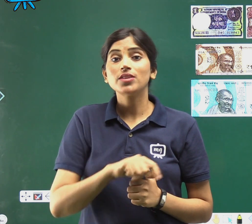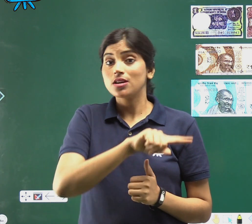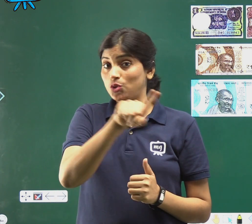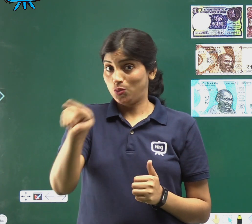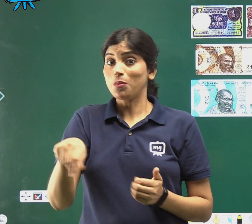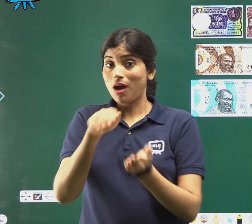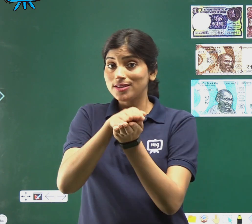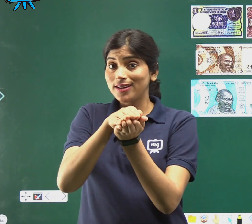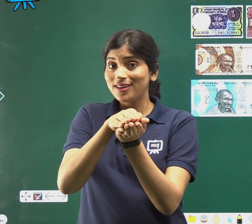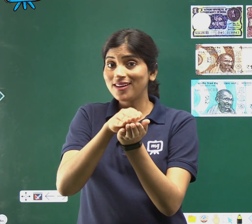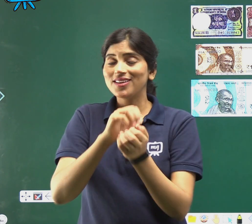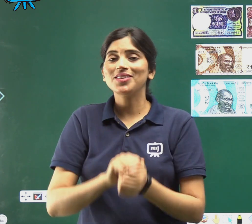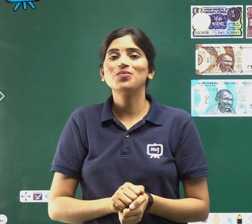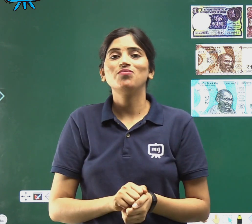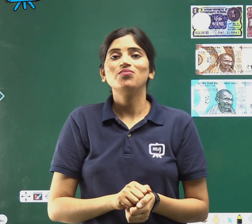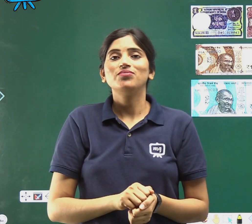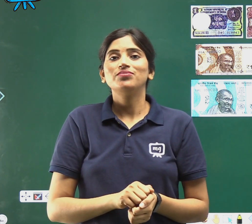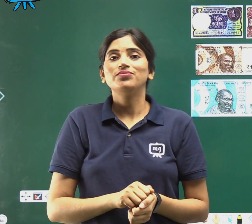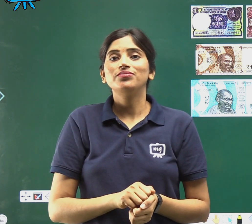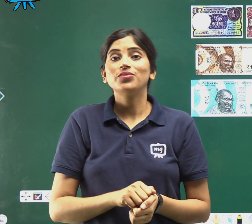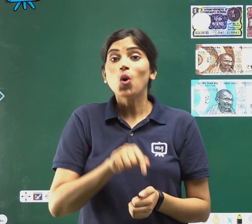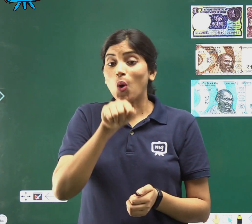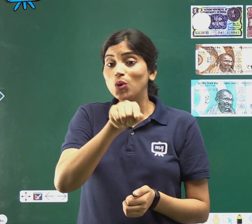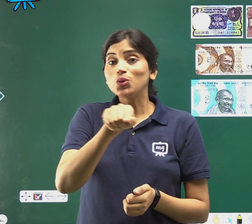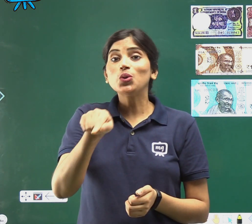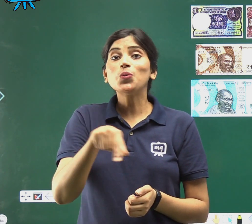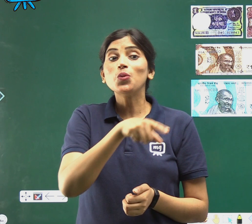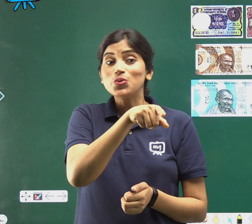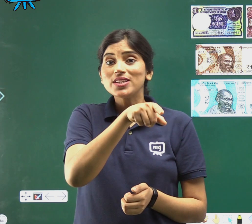सबके पास होते हैं और आप उनसे